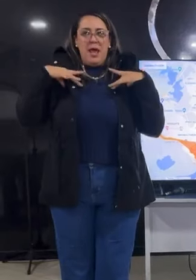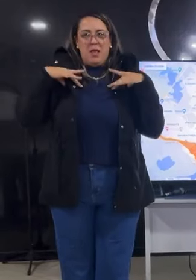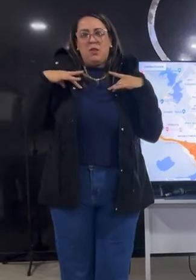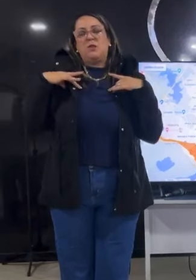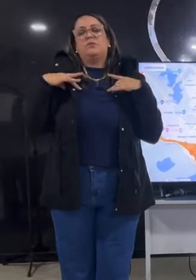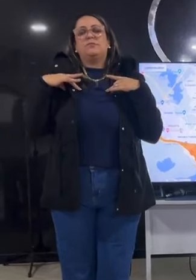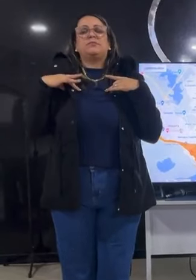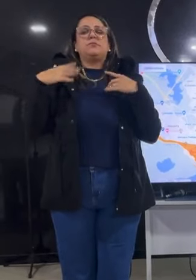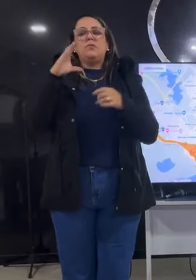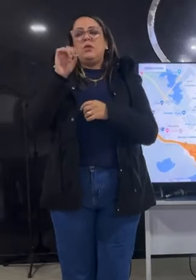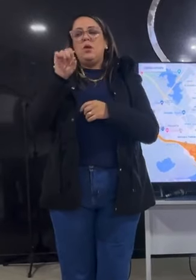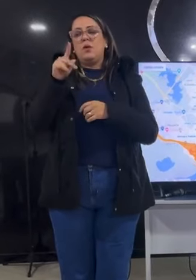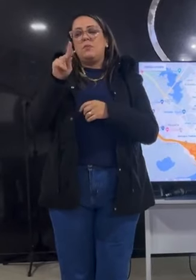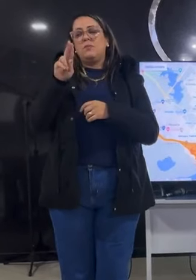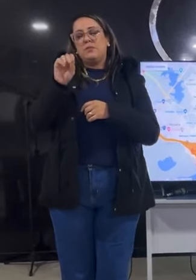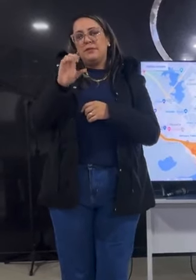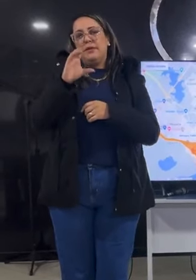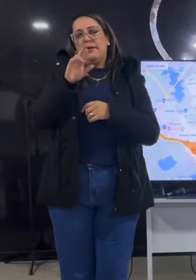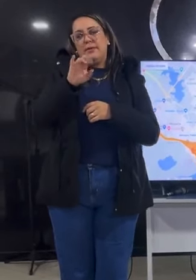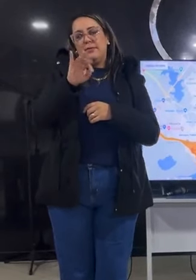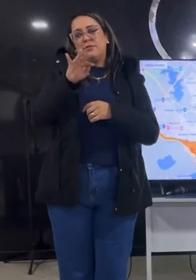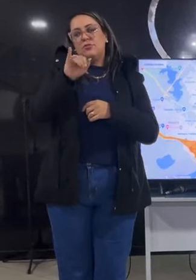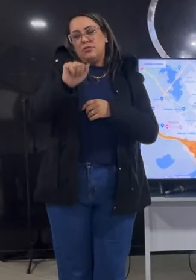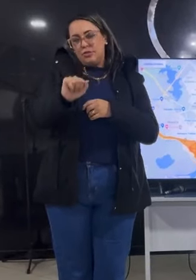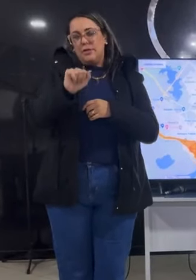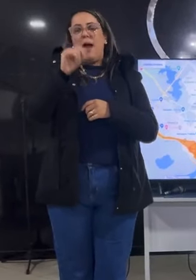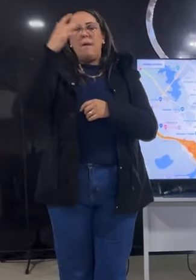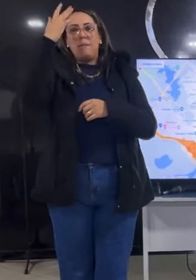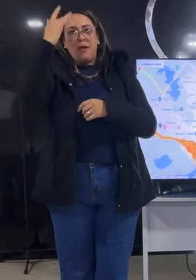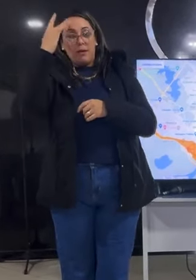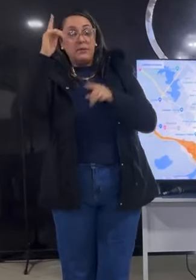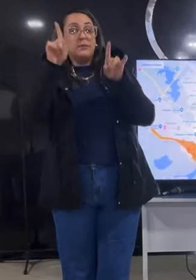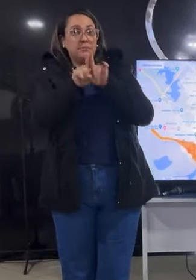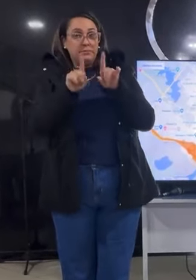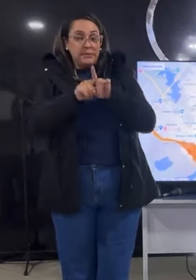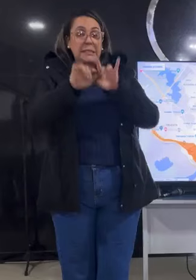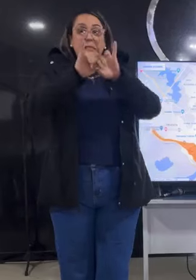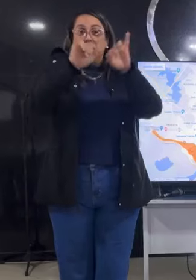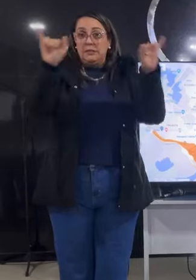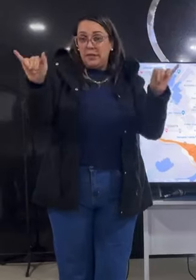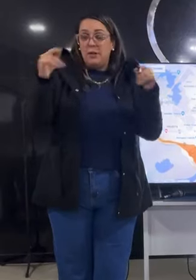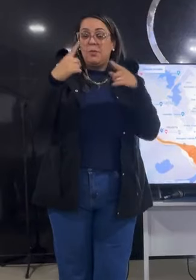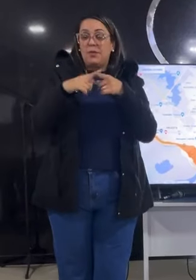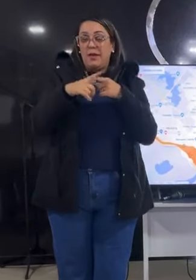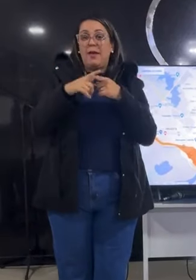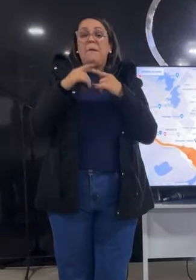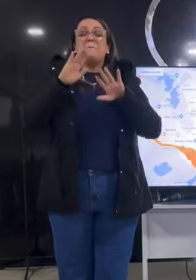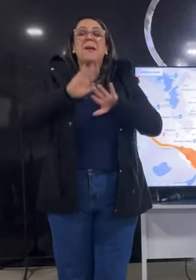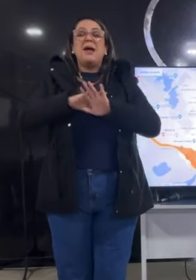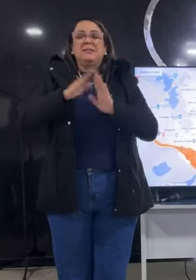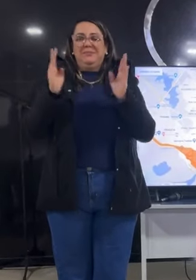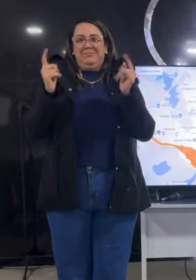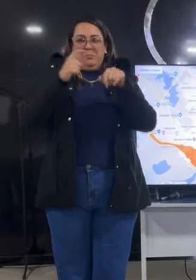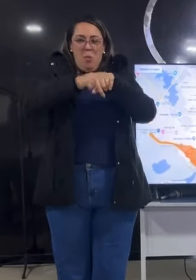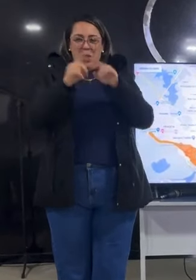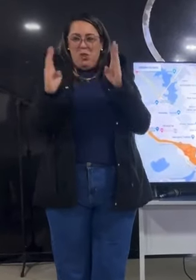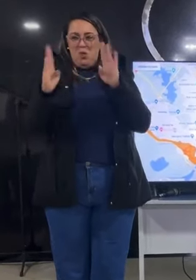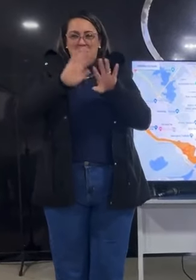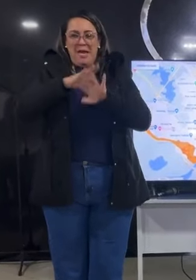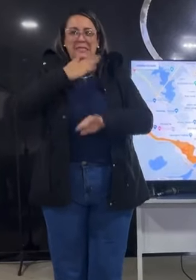criste amanhã para todo mundo e dizendo também que amanhã com essa situação de mais tranquilidade mais